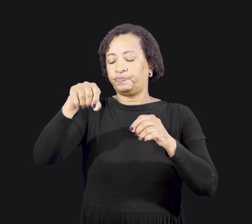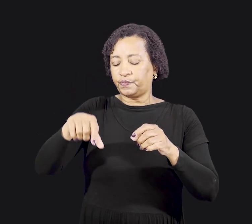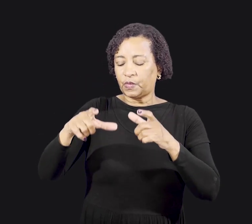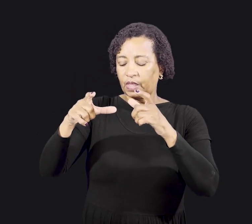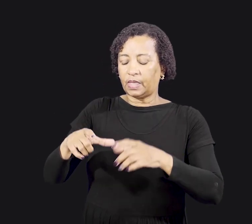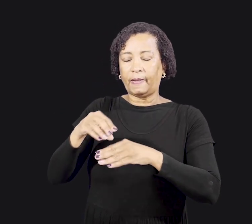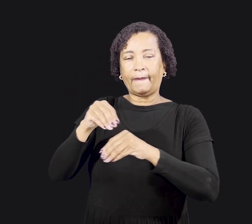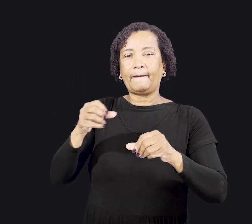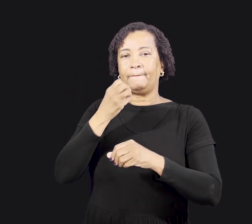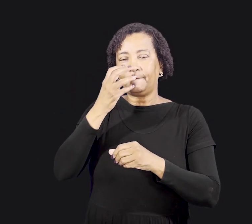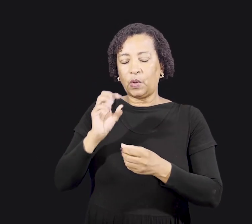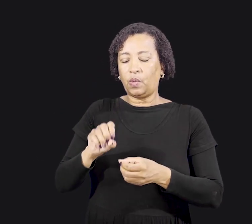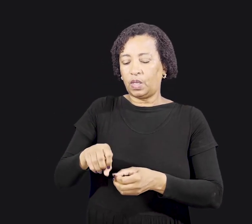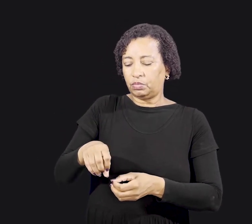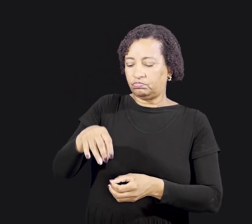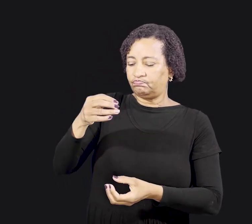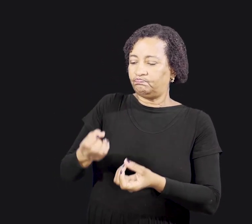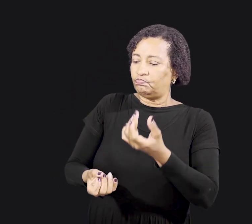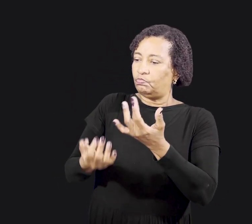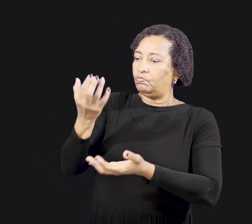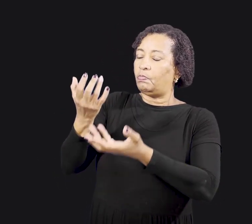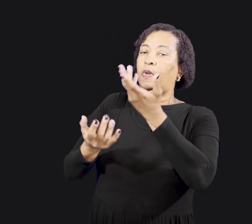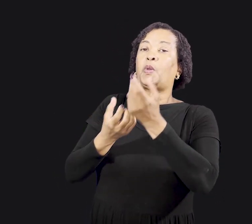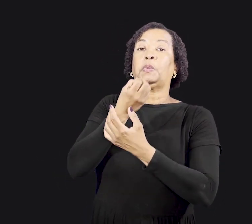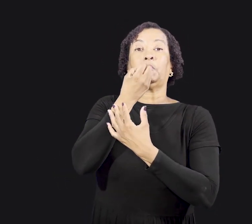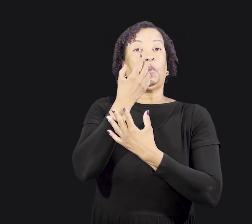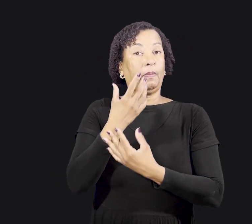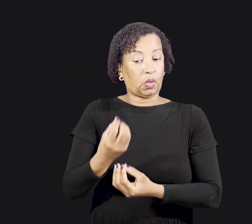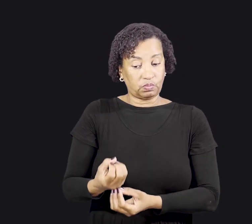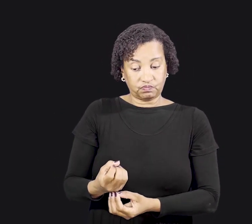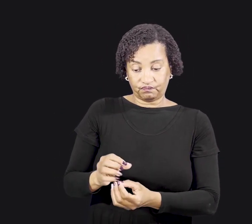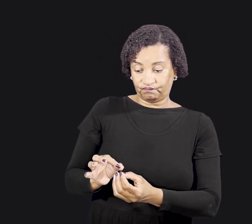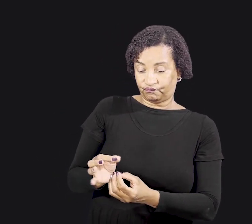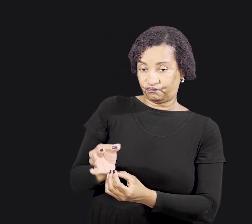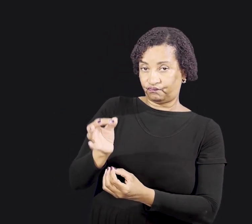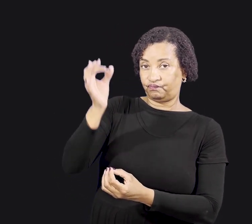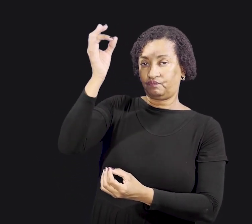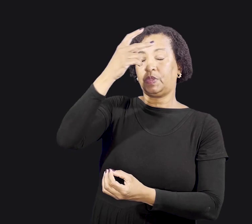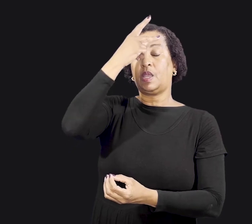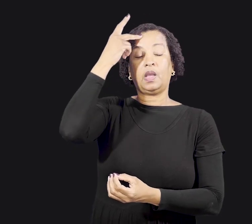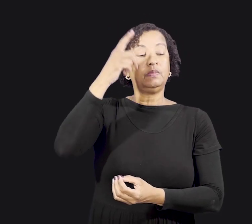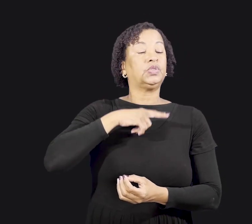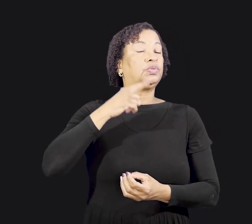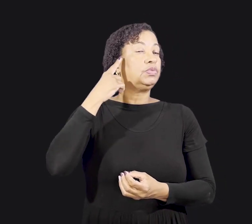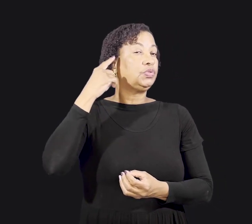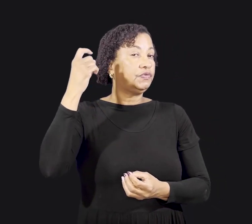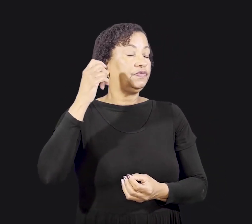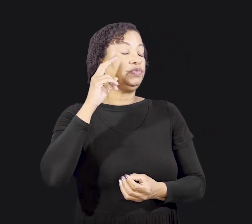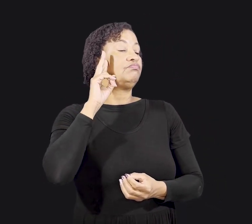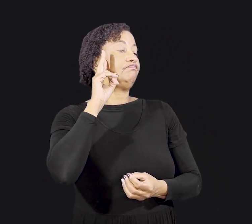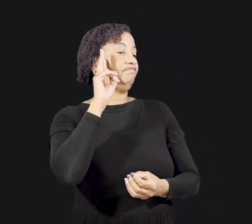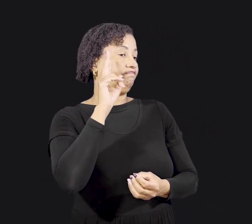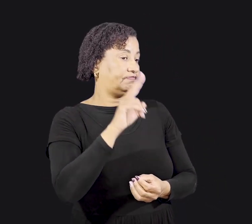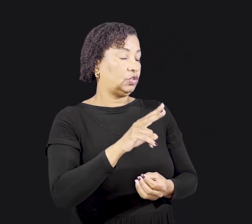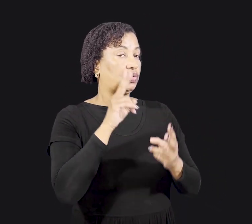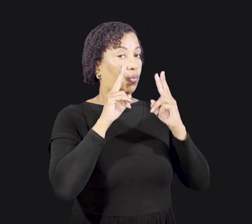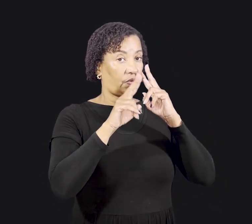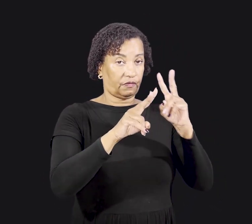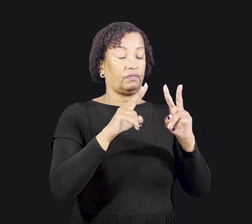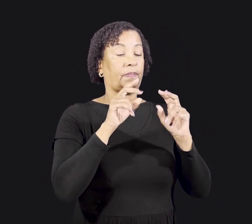deu boa colheita, a 100, 60 e 30 por um. Aquele que tem ouvidos para ouvir, ouça. Depois que ele contou esta